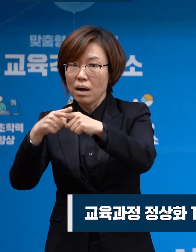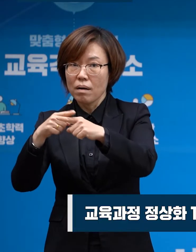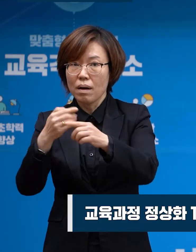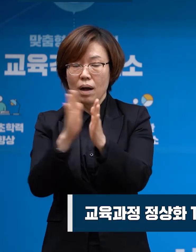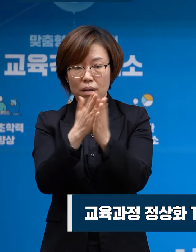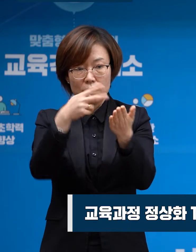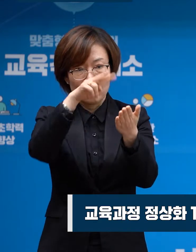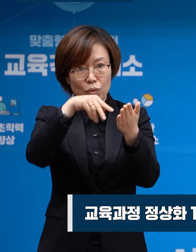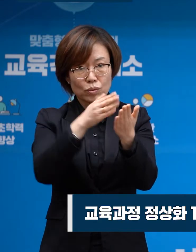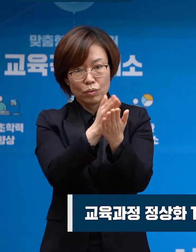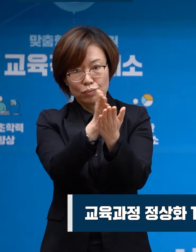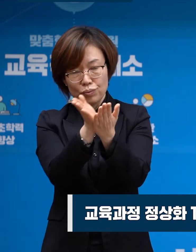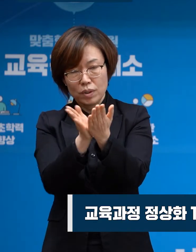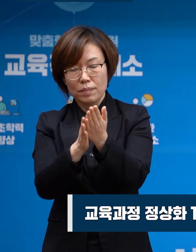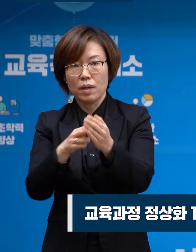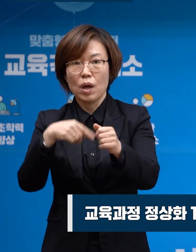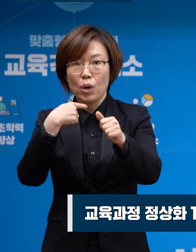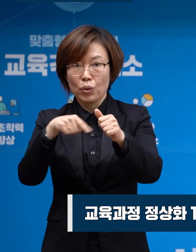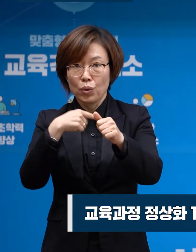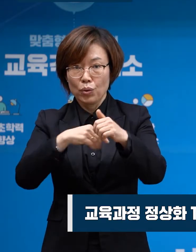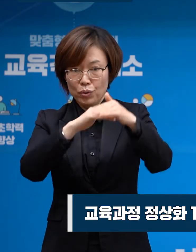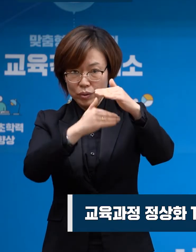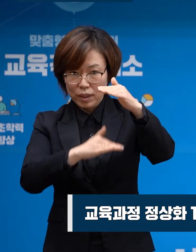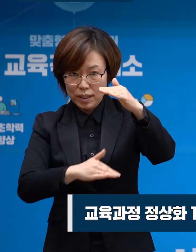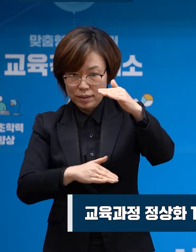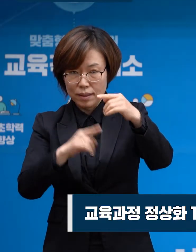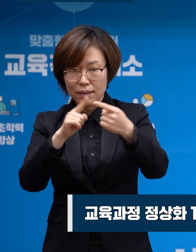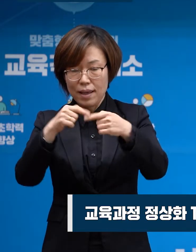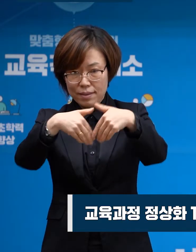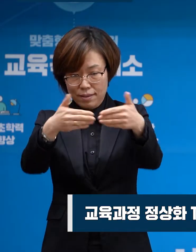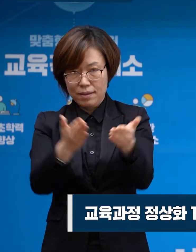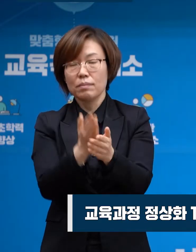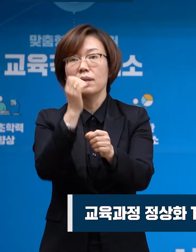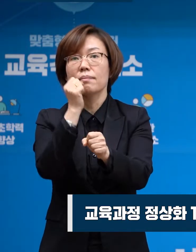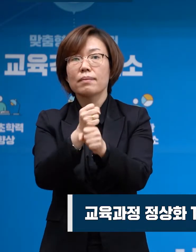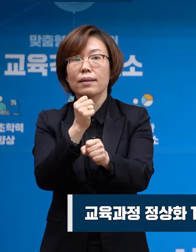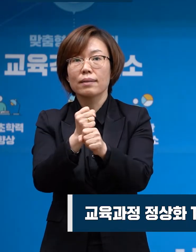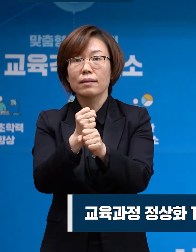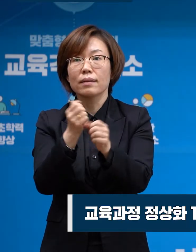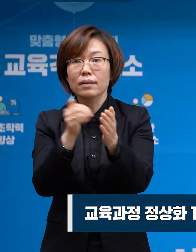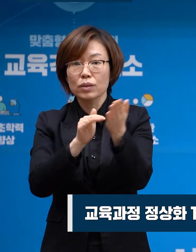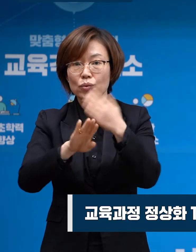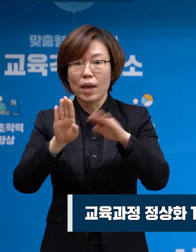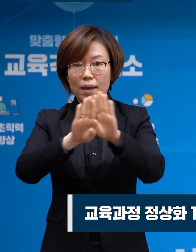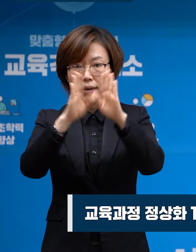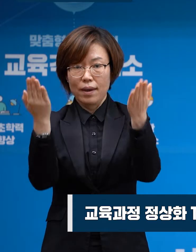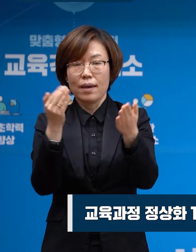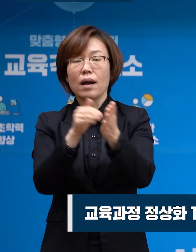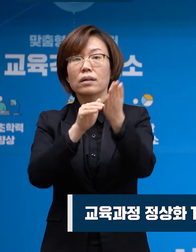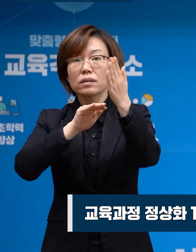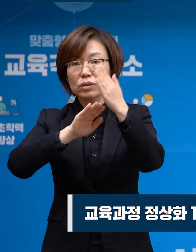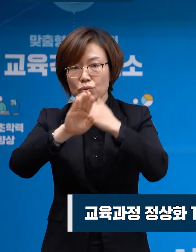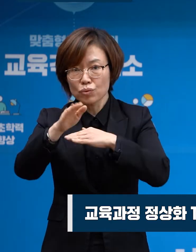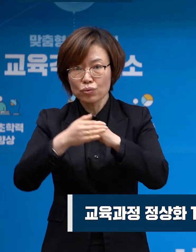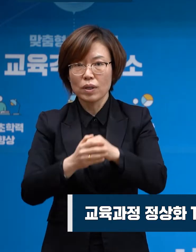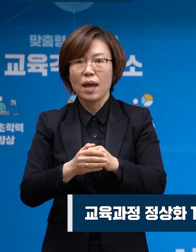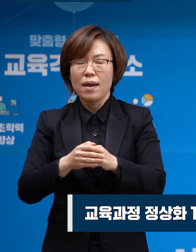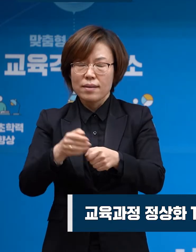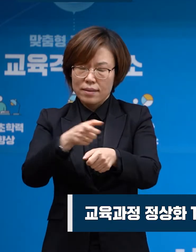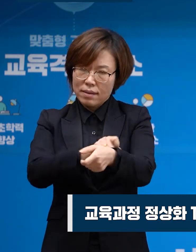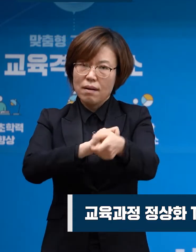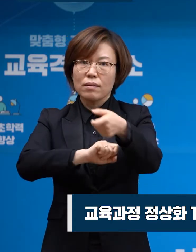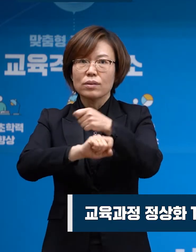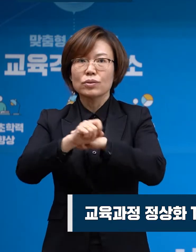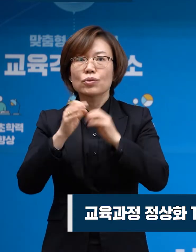등 분야별 교육 과정 정상화 TF팀을 구성하여 개학 후 교육 과정 정상화를 적극